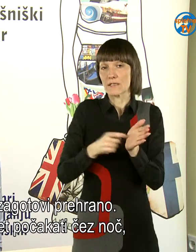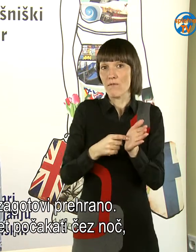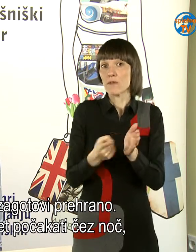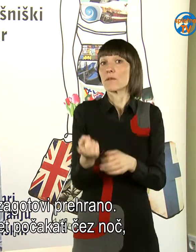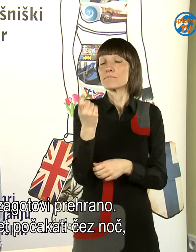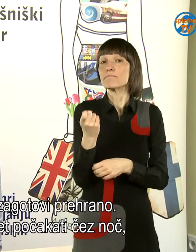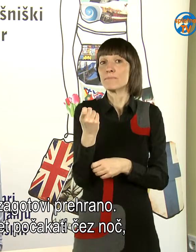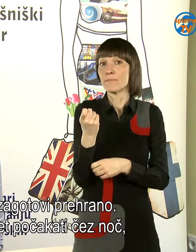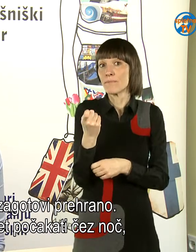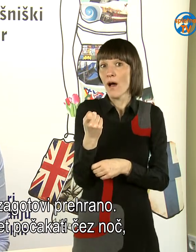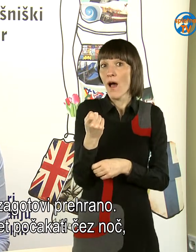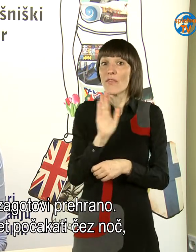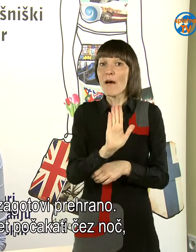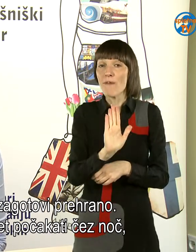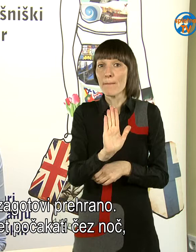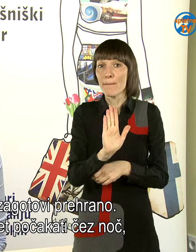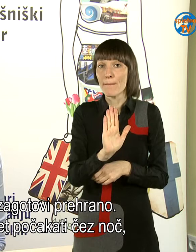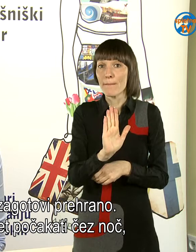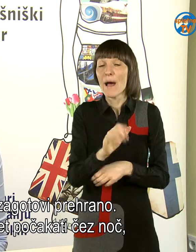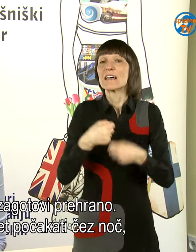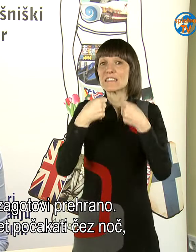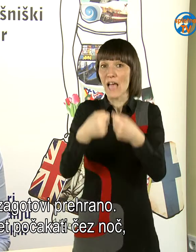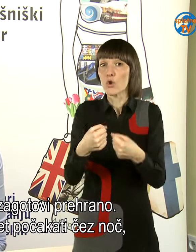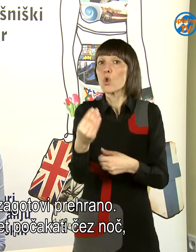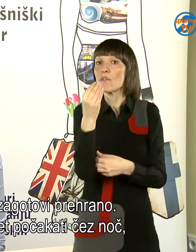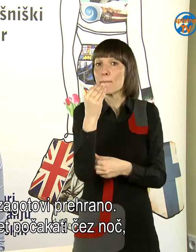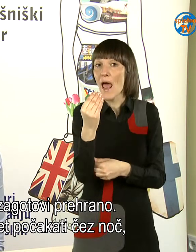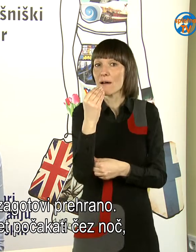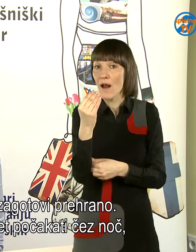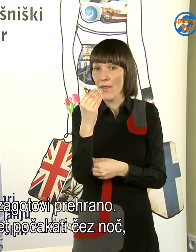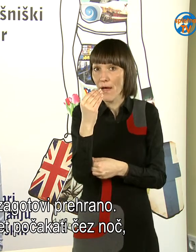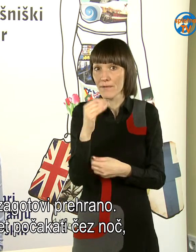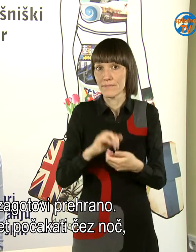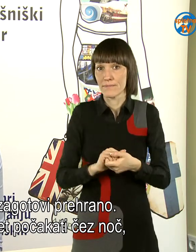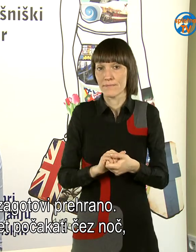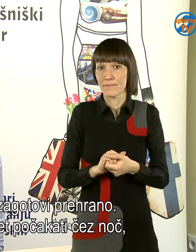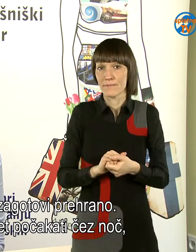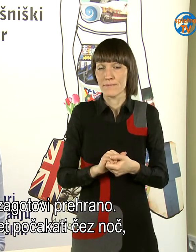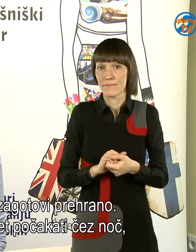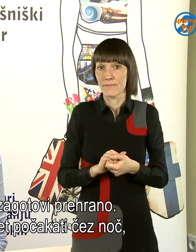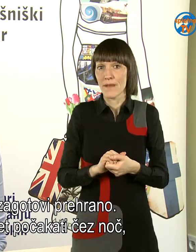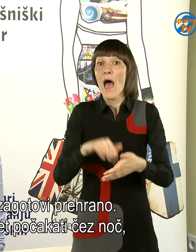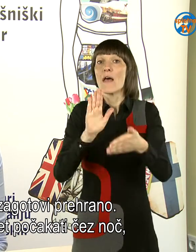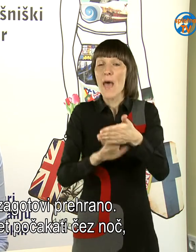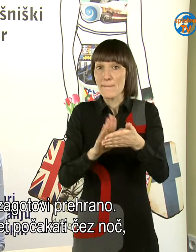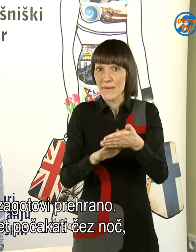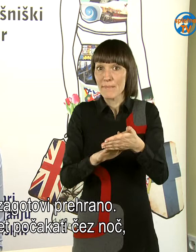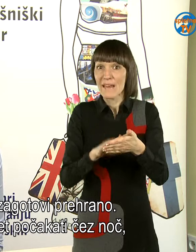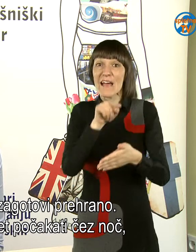zahtevati, da vam zagotovi prehrano. V primeru,